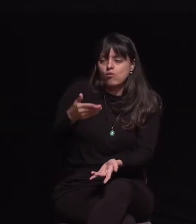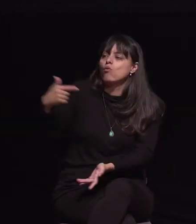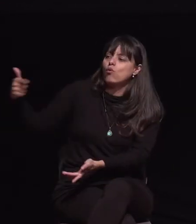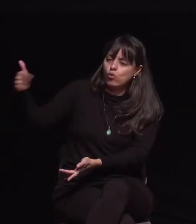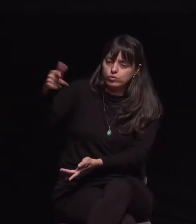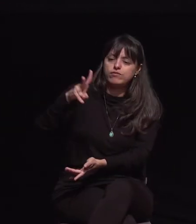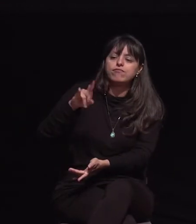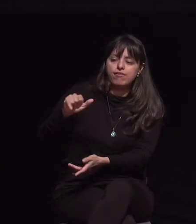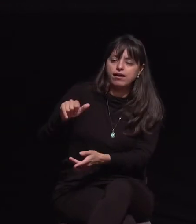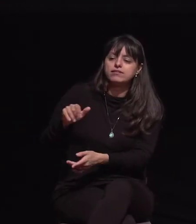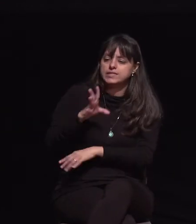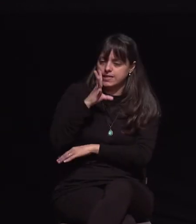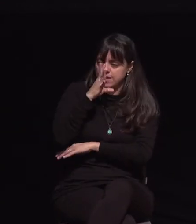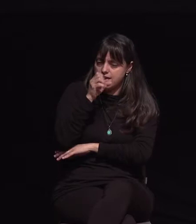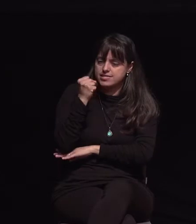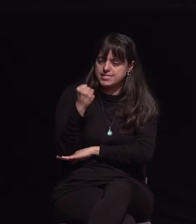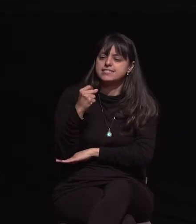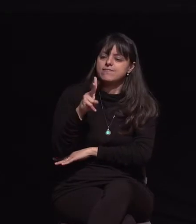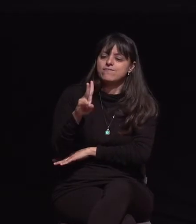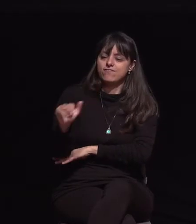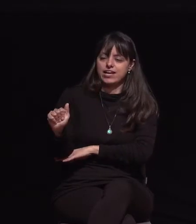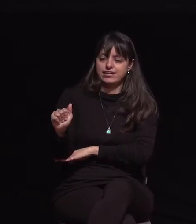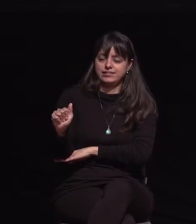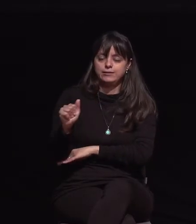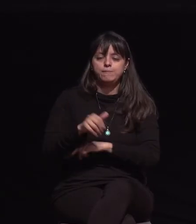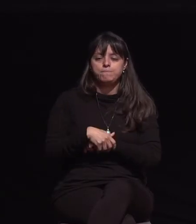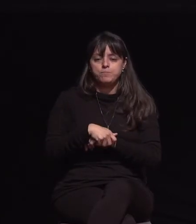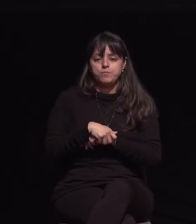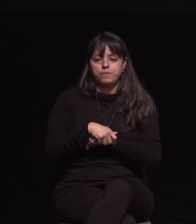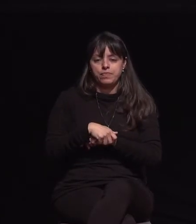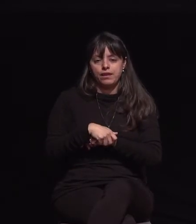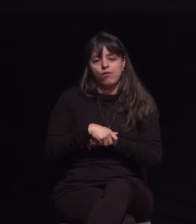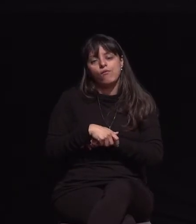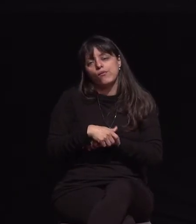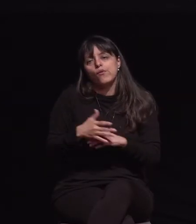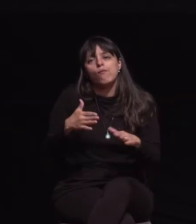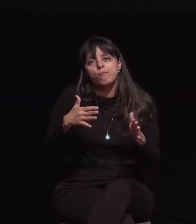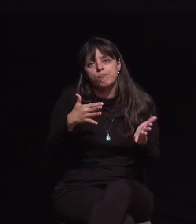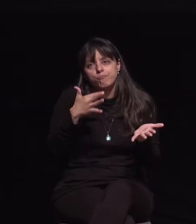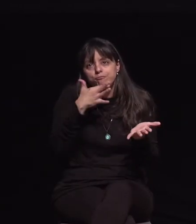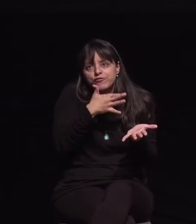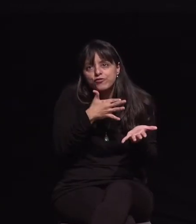essa resistência, né? Não que é óbvio que